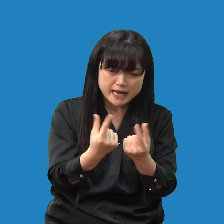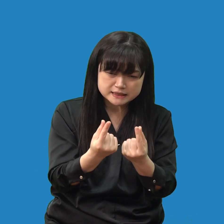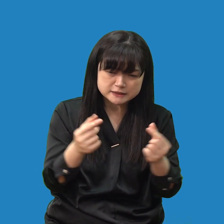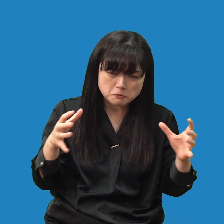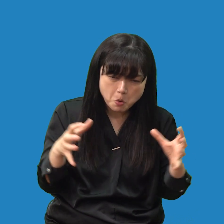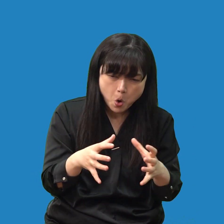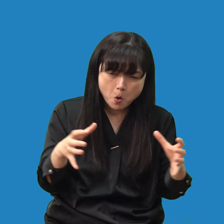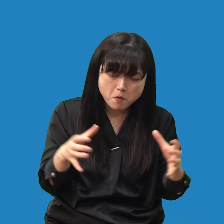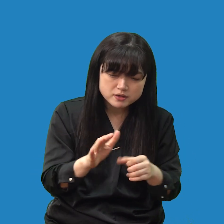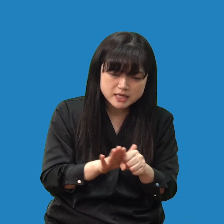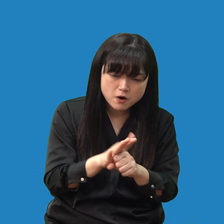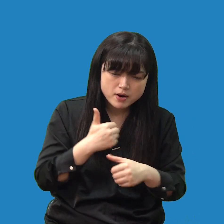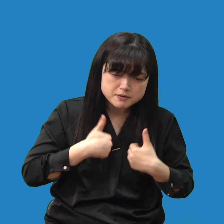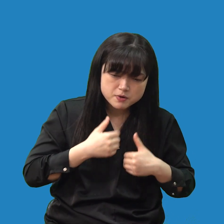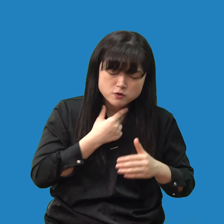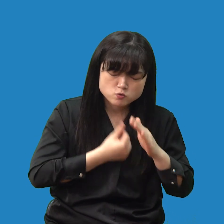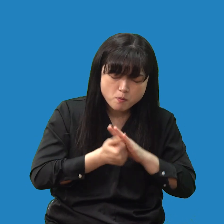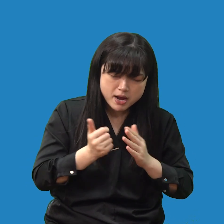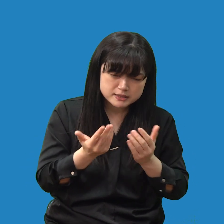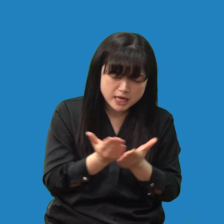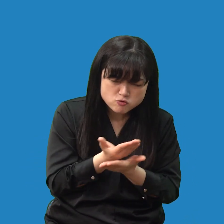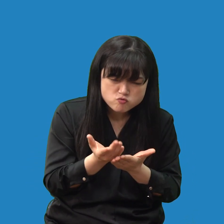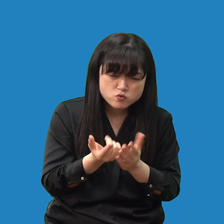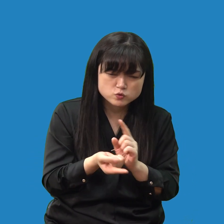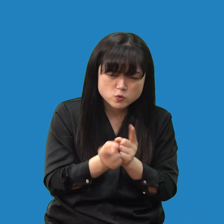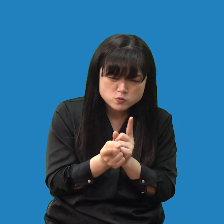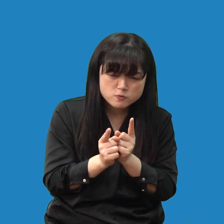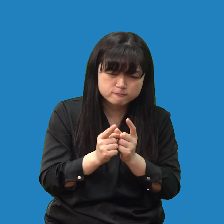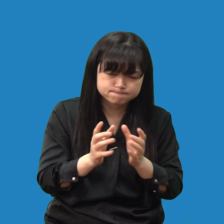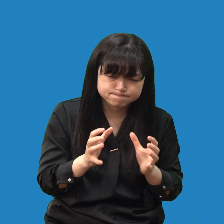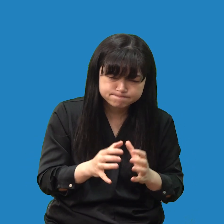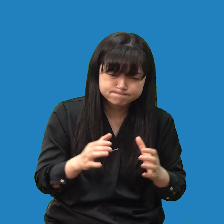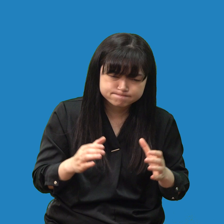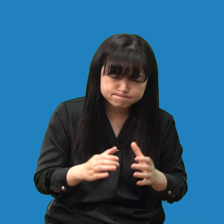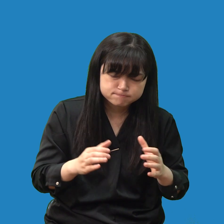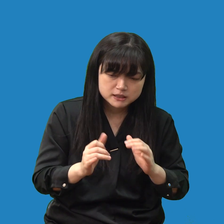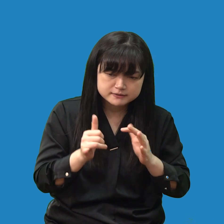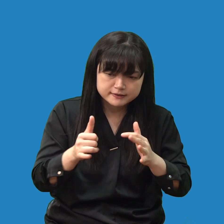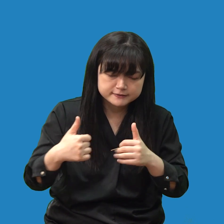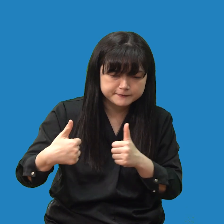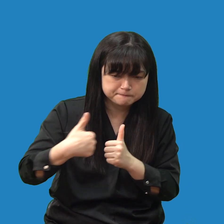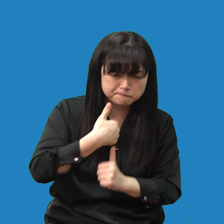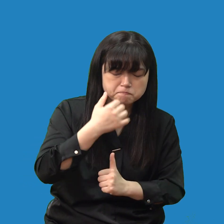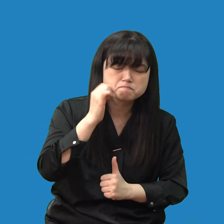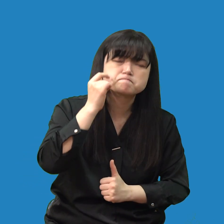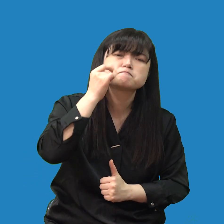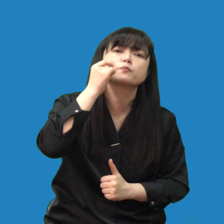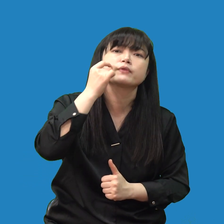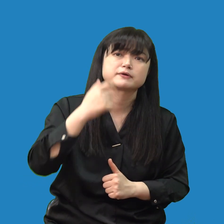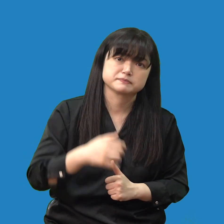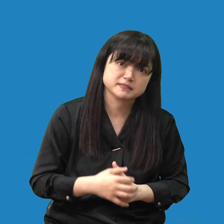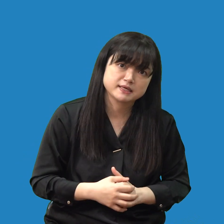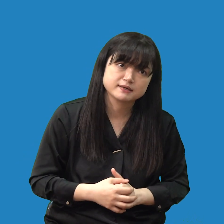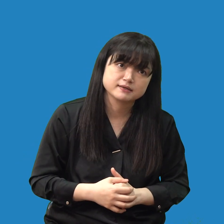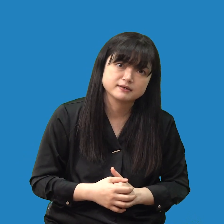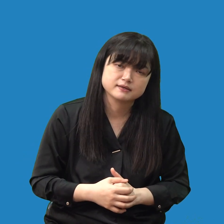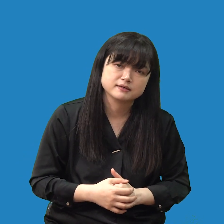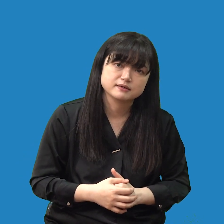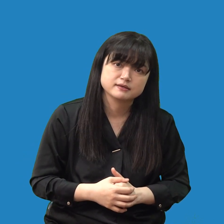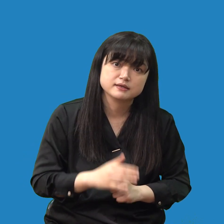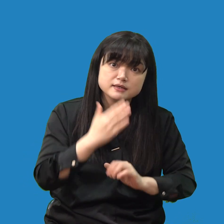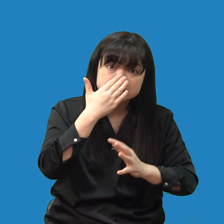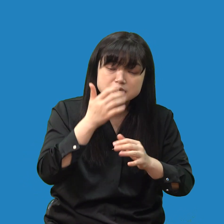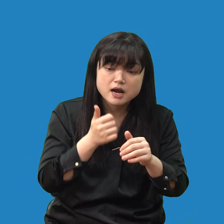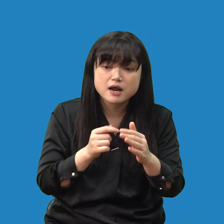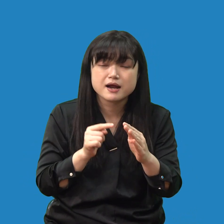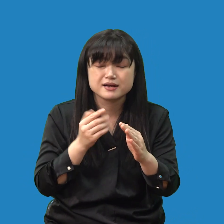모여서 사랑과 기쁨과 소망을 나누면 세속의 물결이 결코 우리를 무너뜨리지 못할 것입니다.